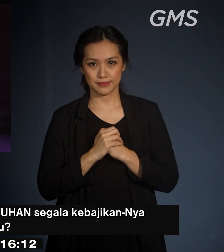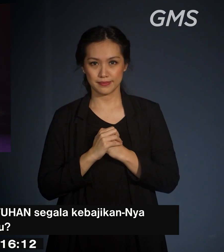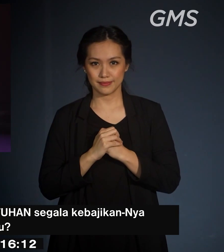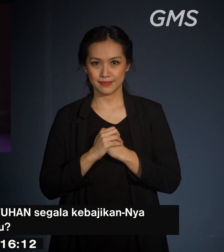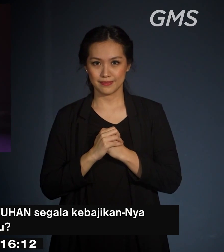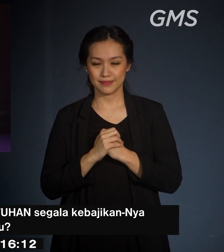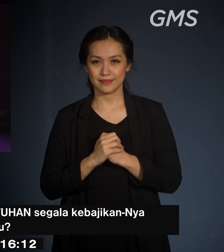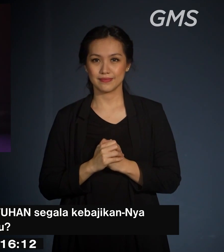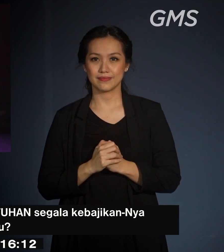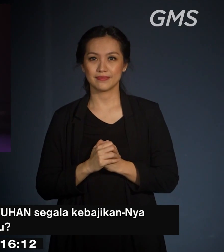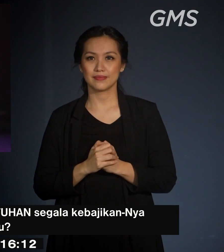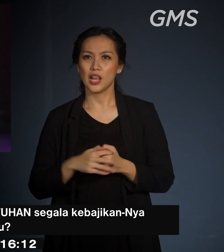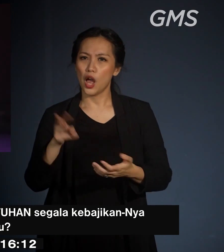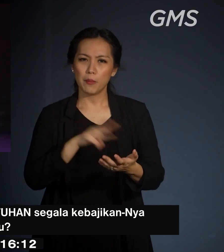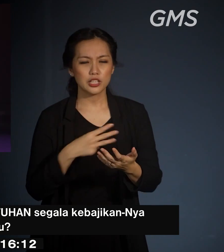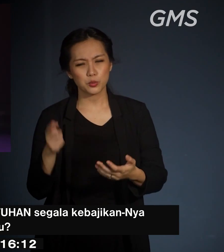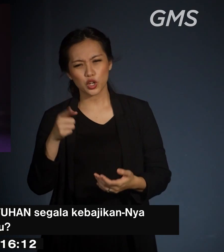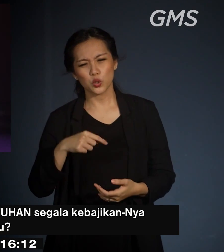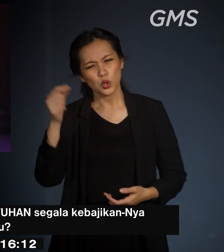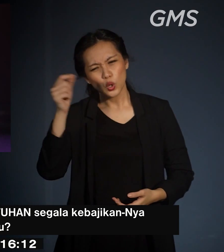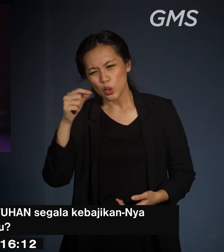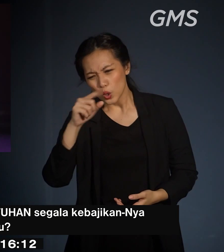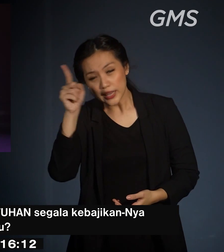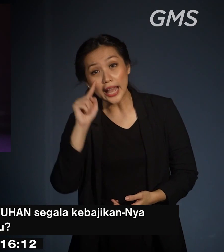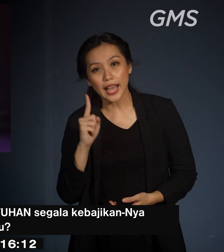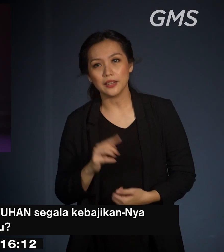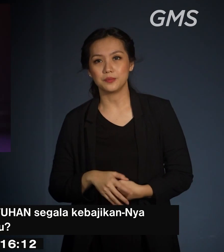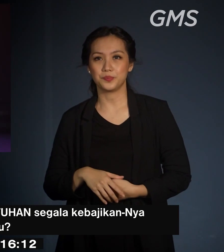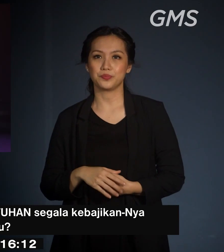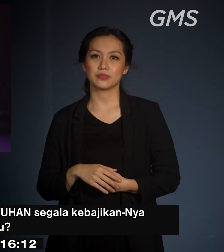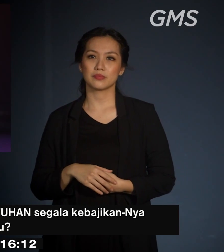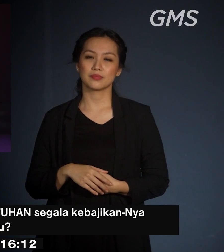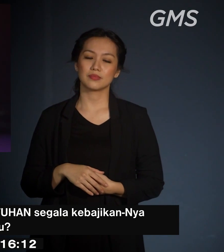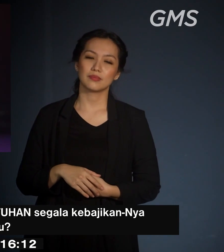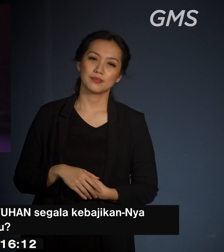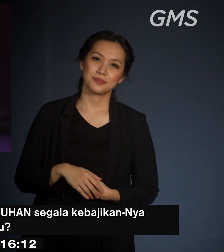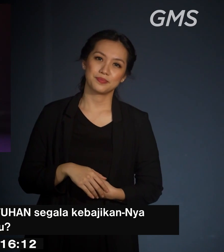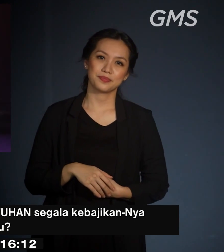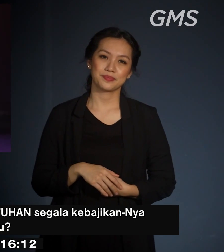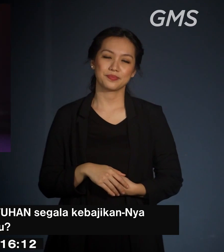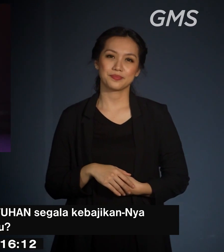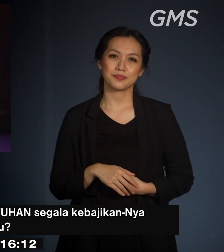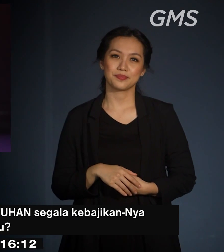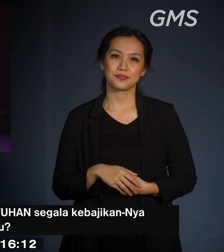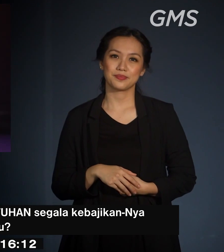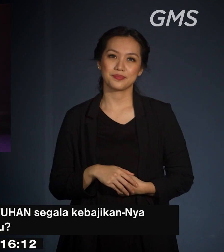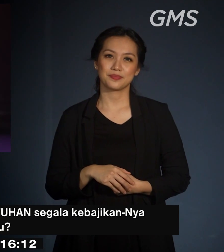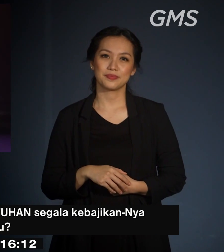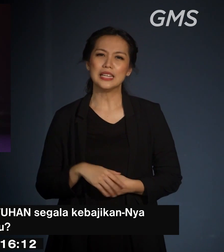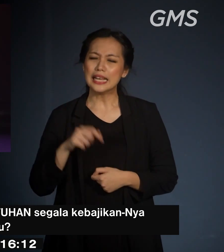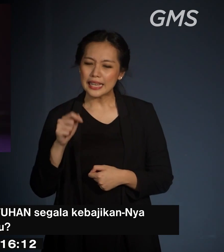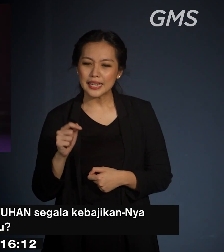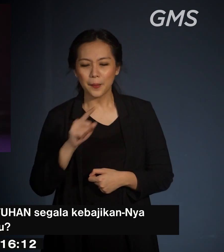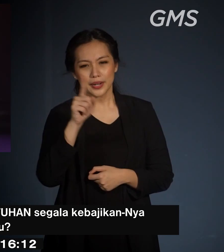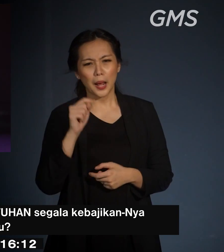Pemazmur menuliskan pertanyaannya. Dituliskan dalam sebuah kitab menjadi Mazmur yang kita baca hari ini. Ini adalah